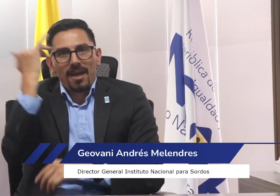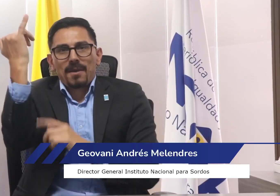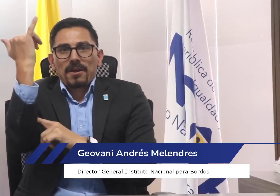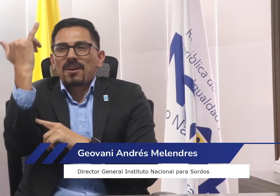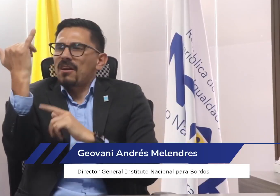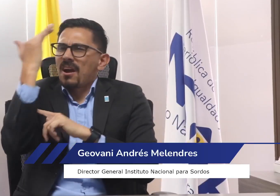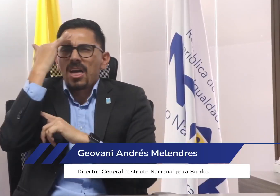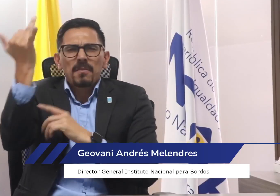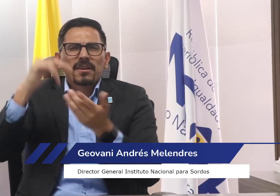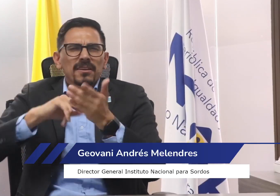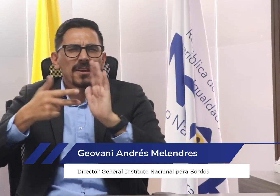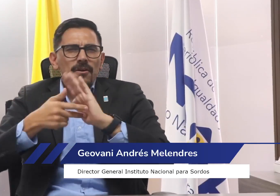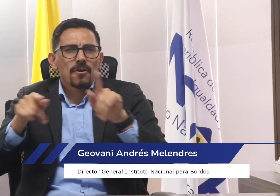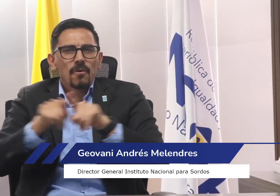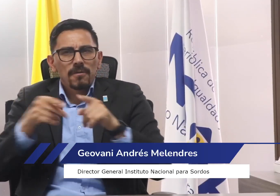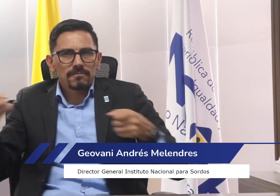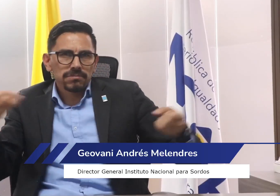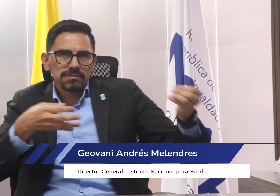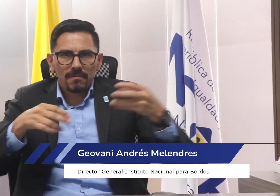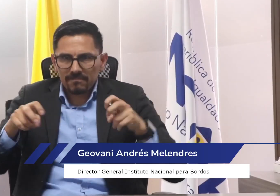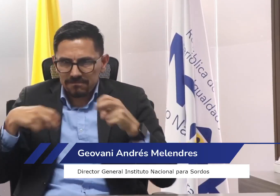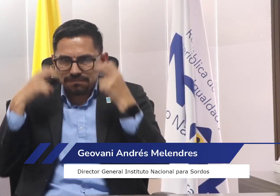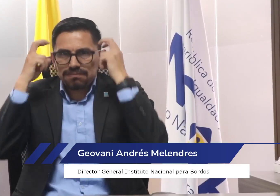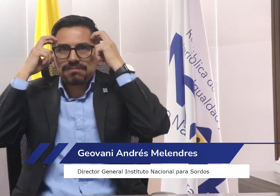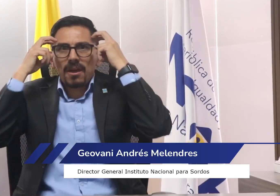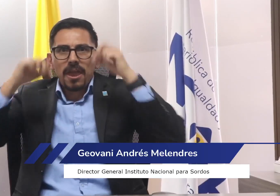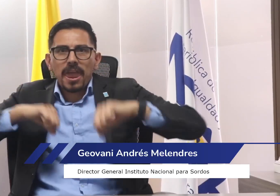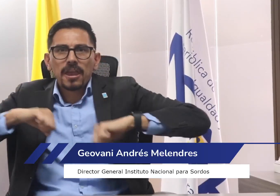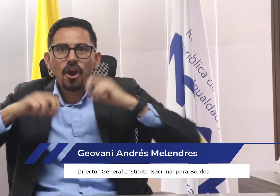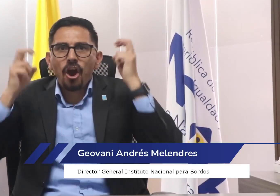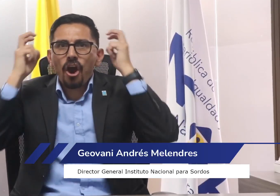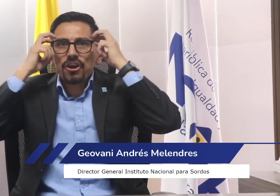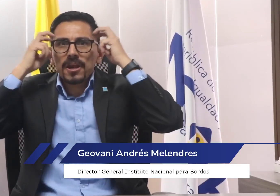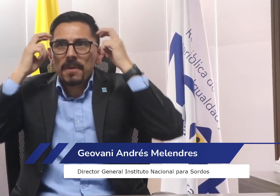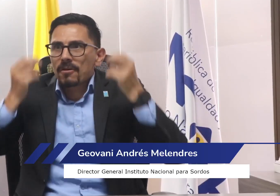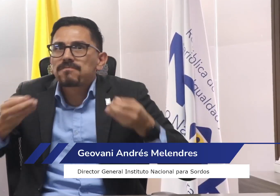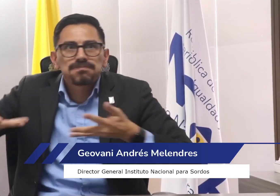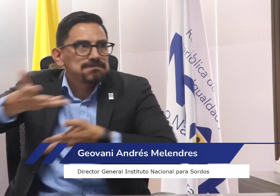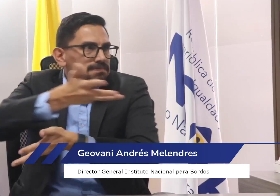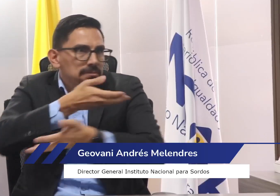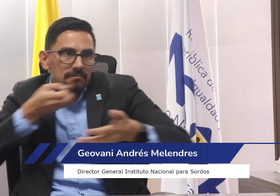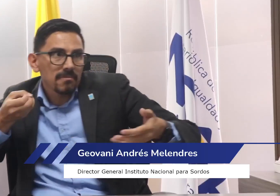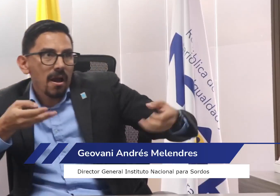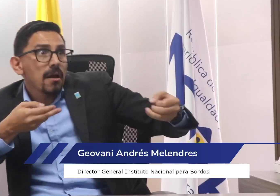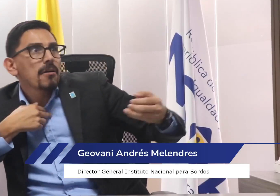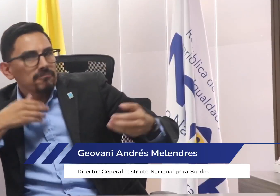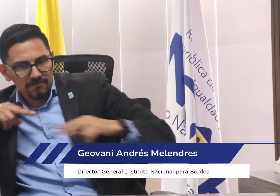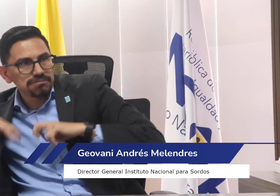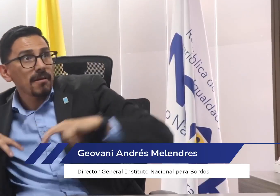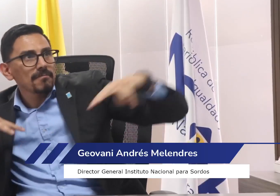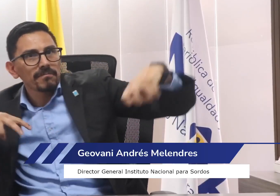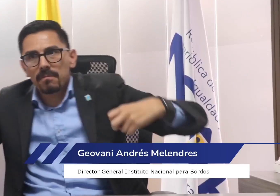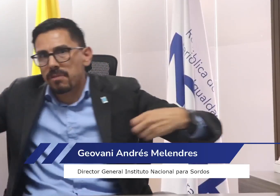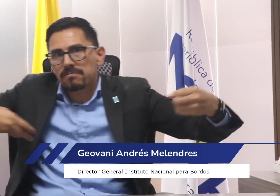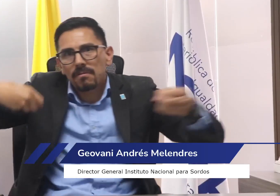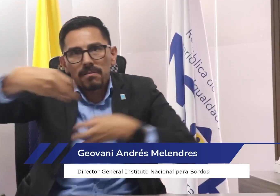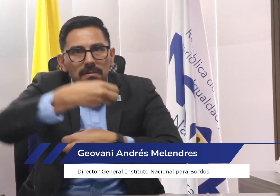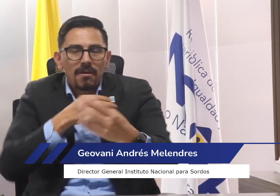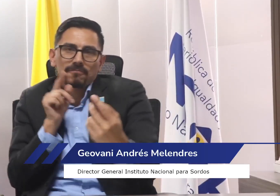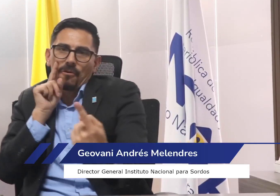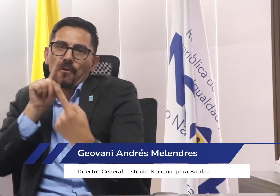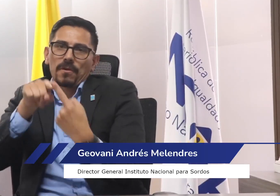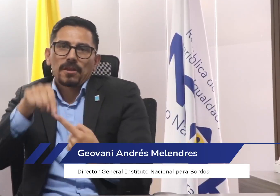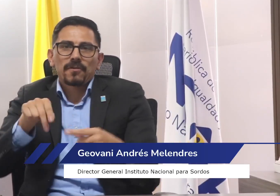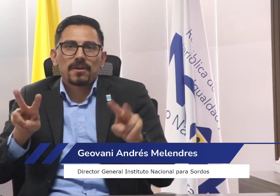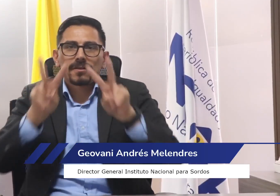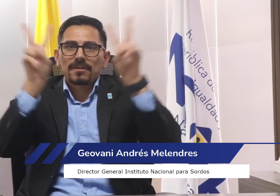saludamos especialmente a quienes nos están acompañando. Esperamos que esta jornada esté llena de expectativas, aprendizajes y reflexiones en este espacio académico de